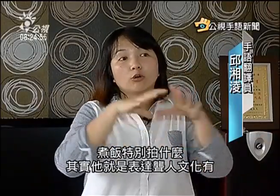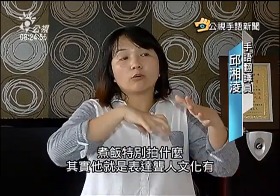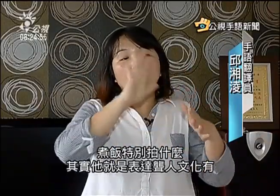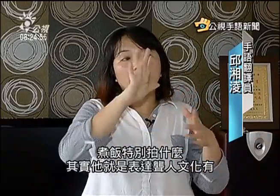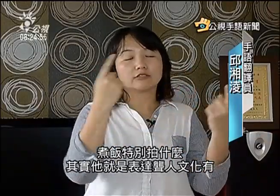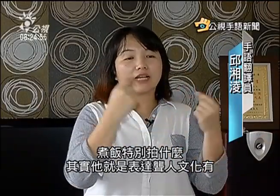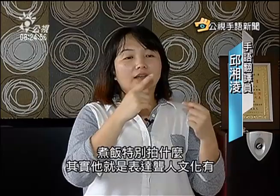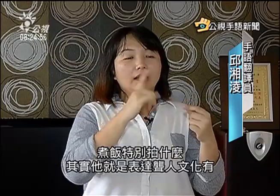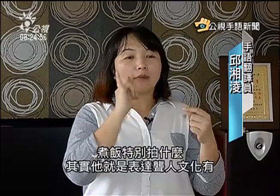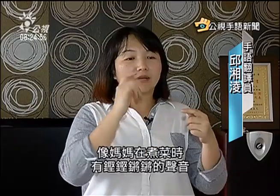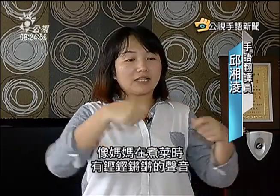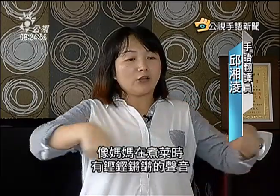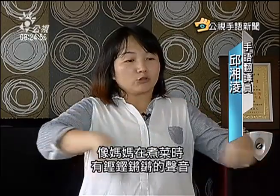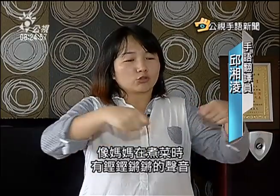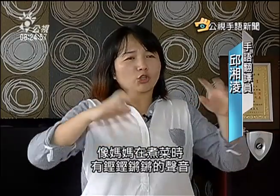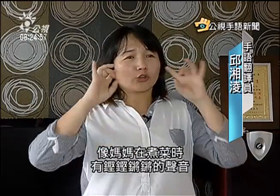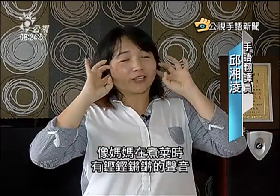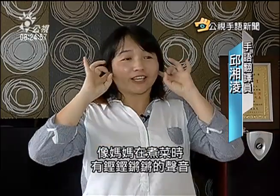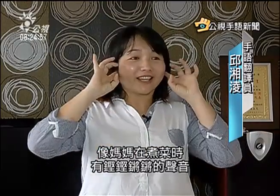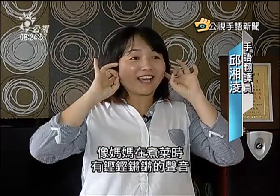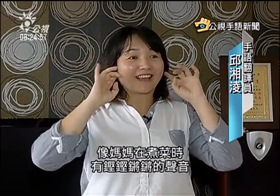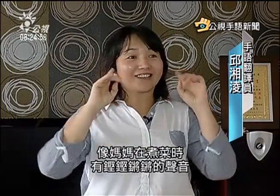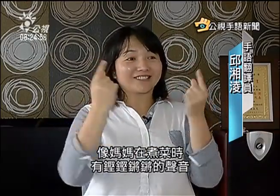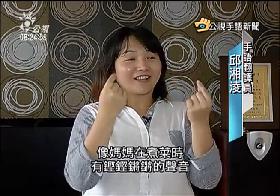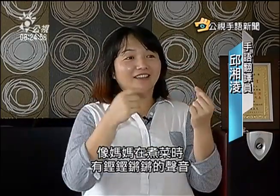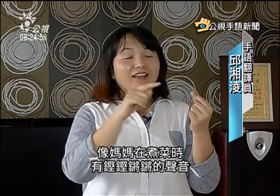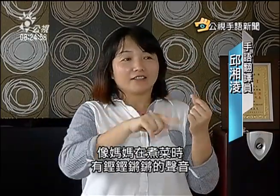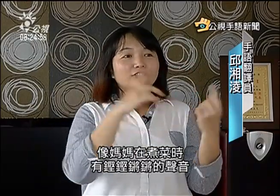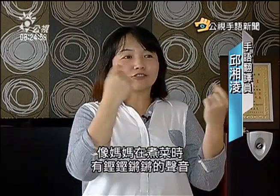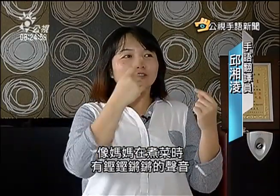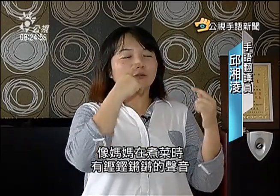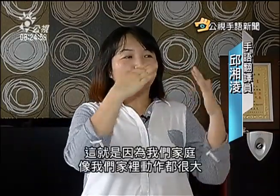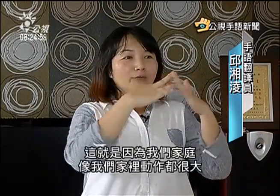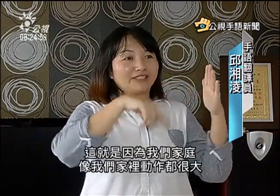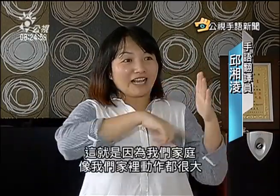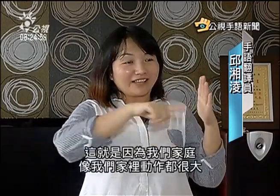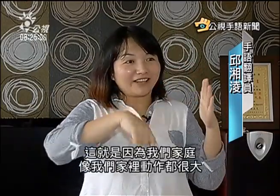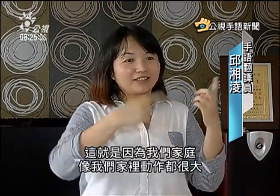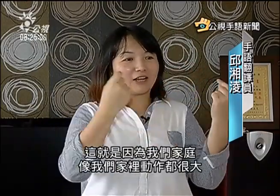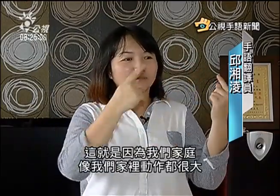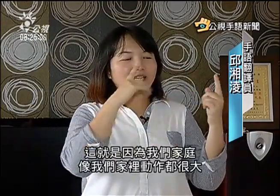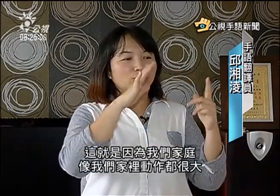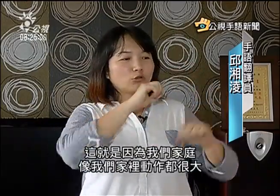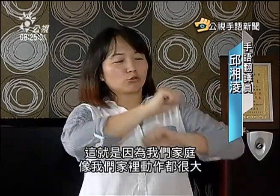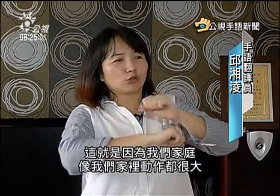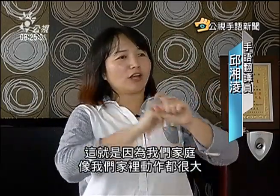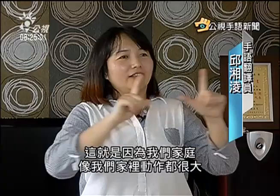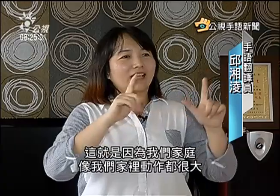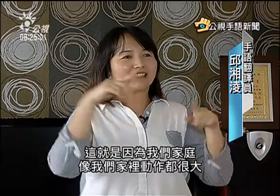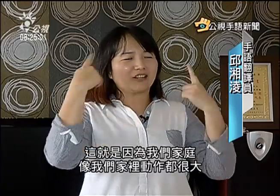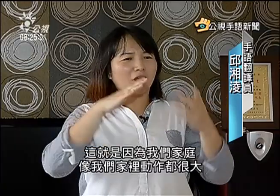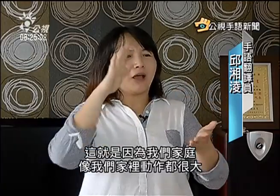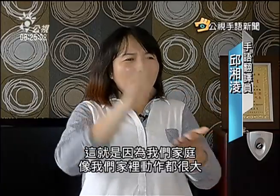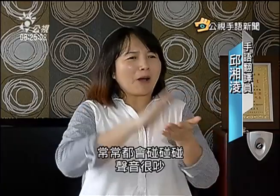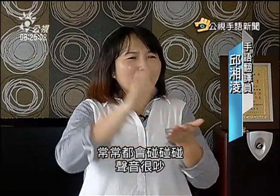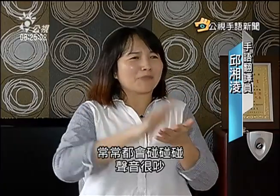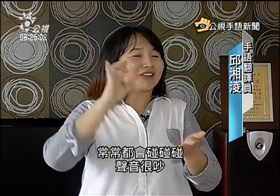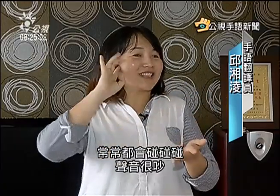文化，有像妈妈在煮的时候有轻轻看看声音，这就是因为我们家庭像我们家动作都很大，常常都砰砰砰声